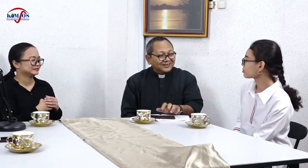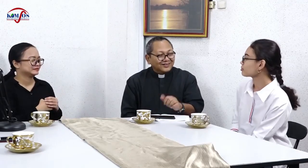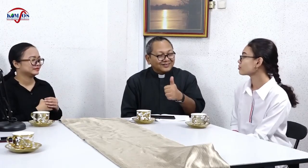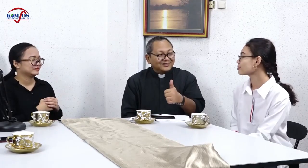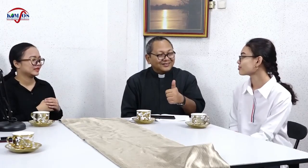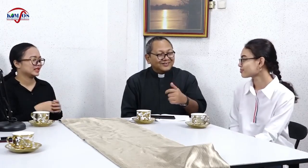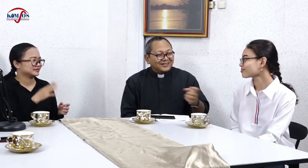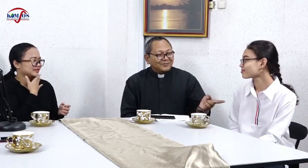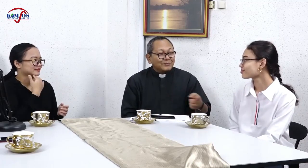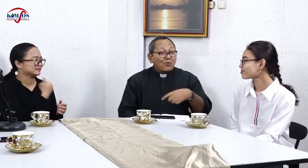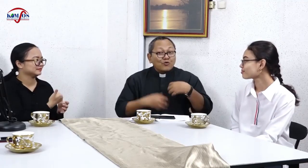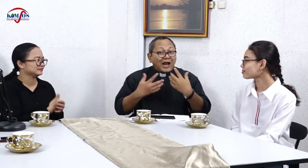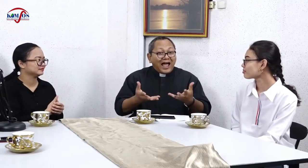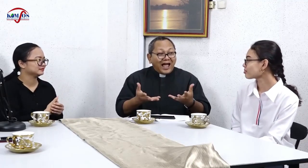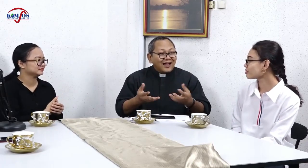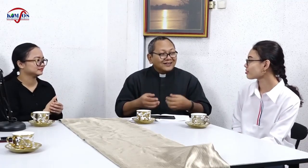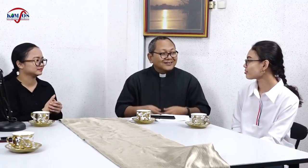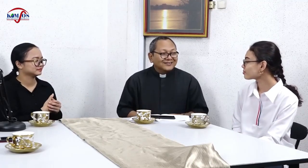oke oke